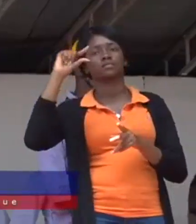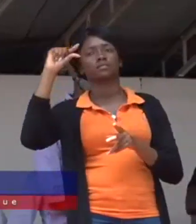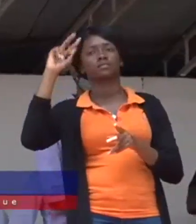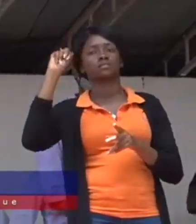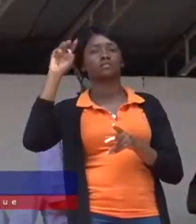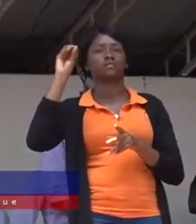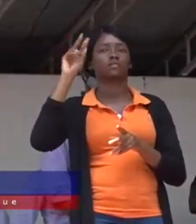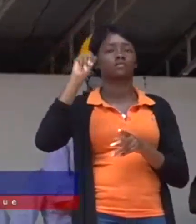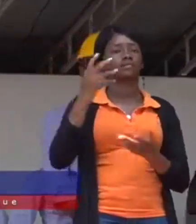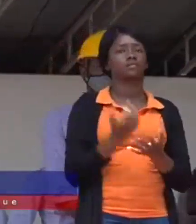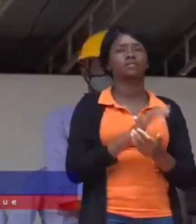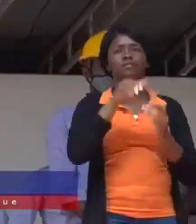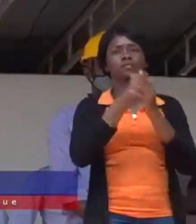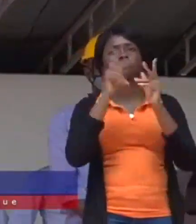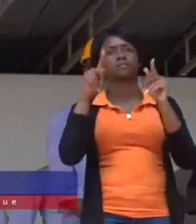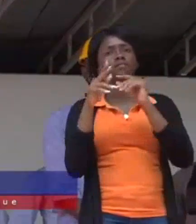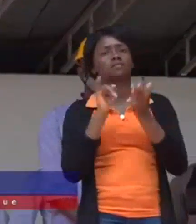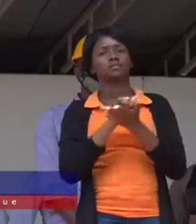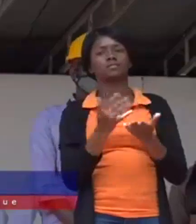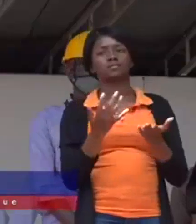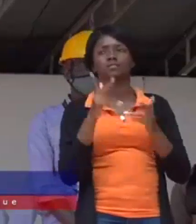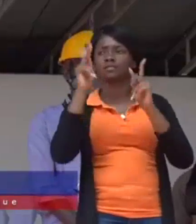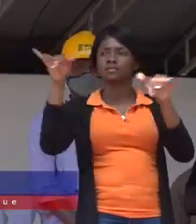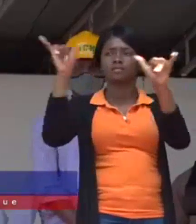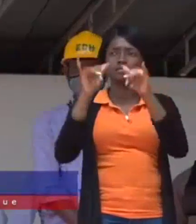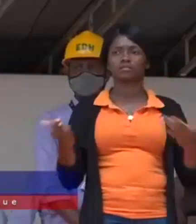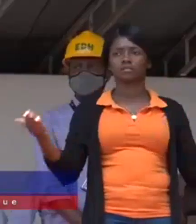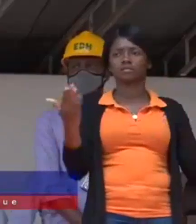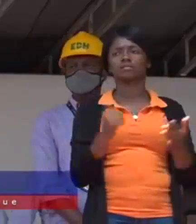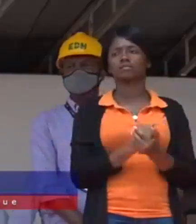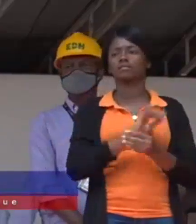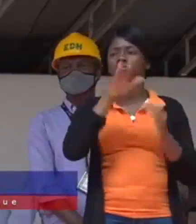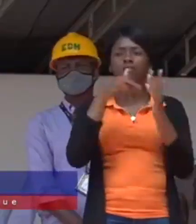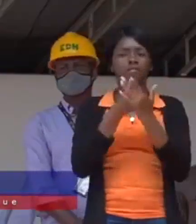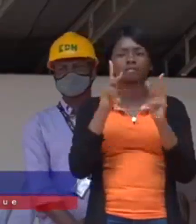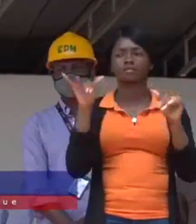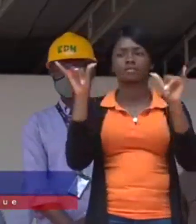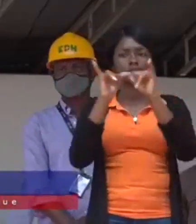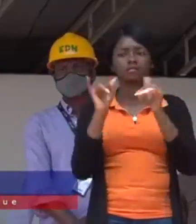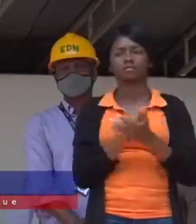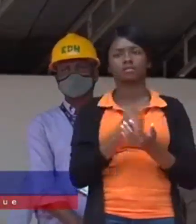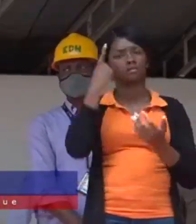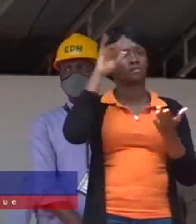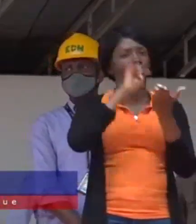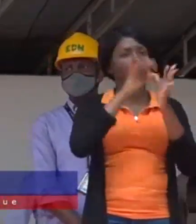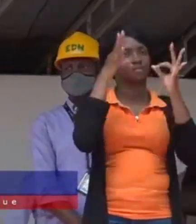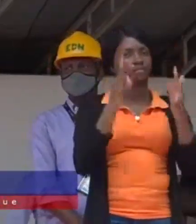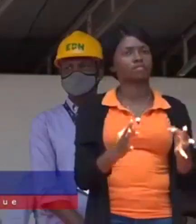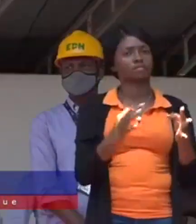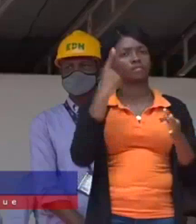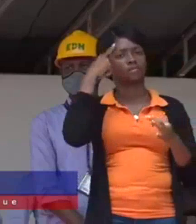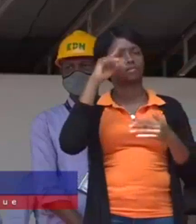équipe, mon saga caval, mon mauvais cochon, c'est pas mon yoye même avec nous. C'est pas mon yoye même tout le monde. C'est pour ça que nous prenons une décision.